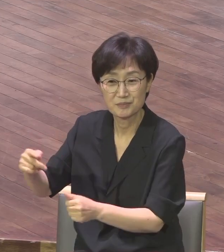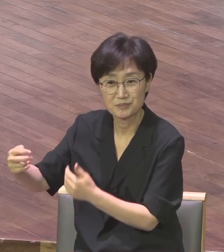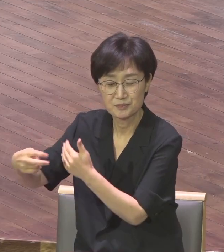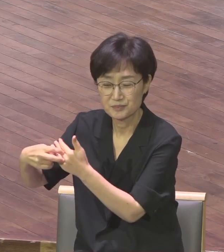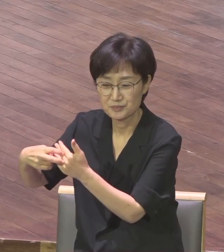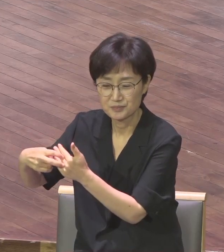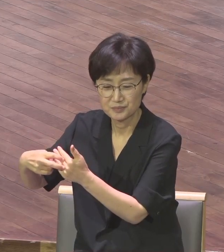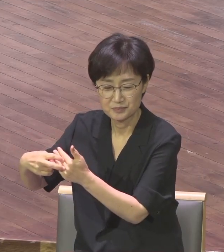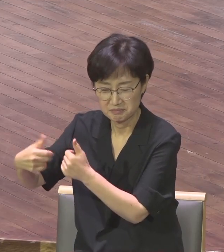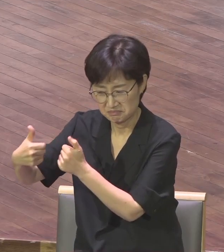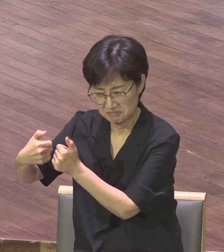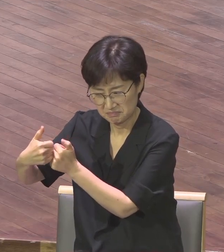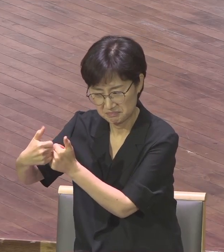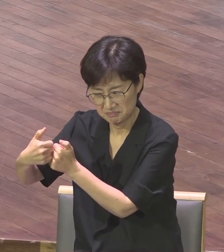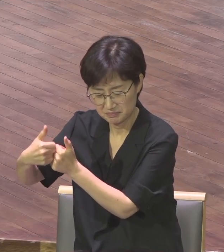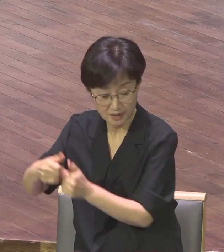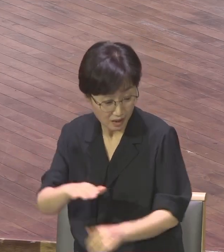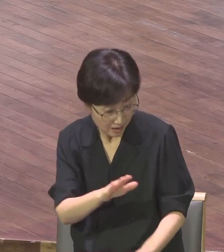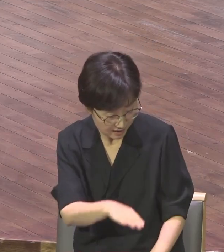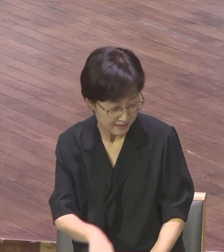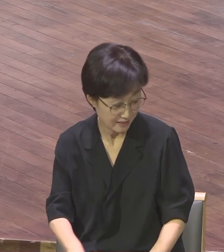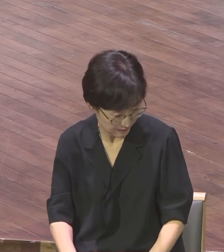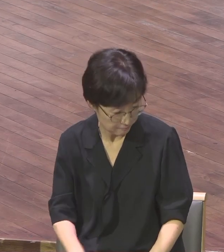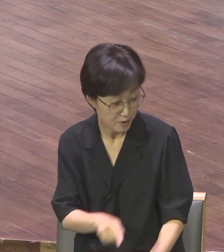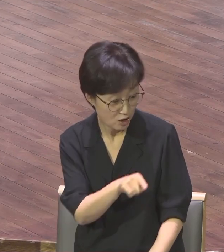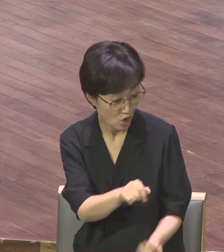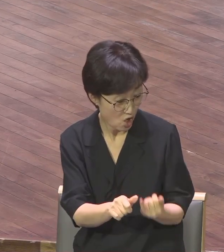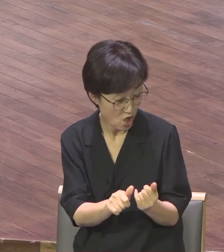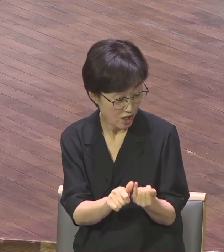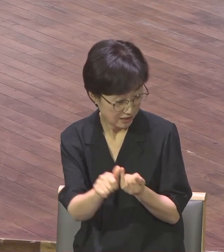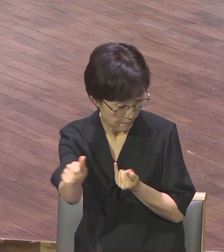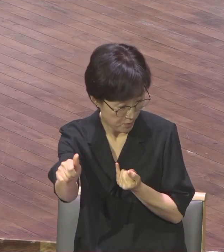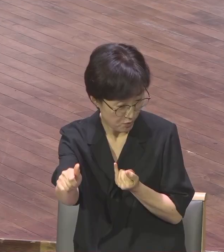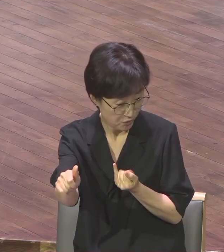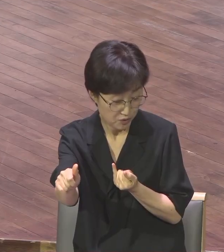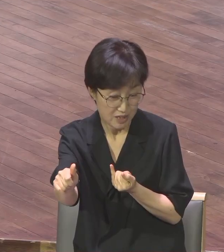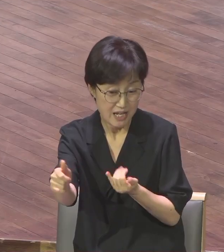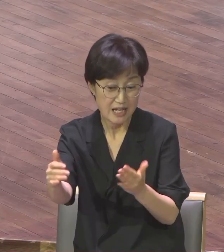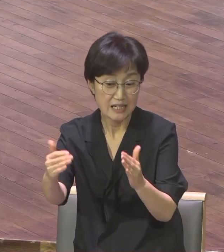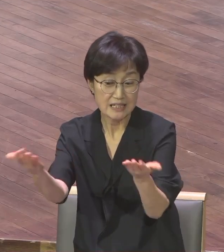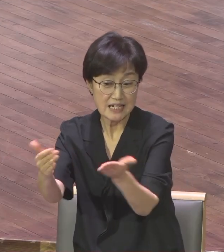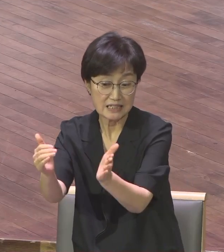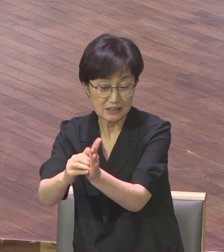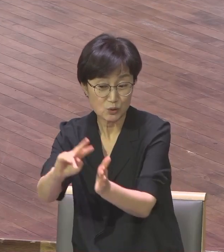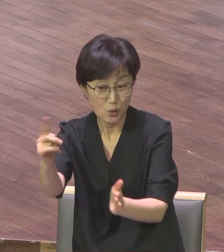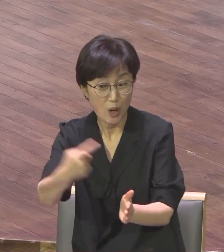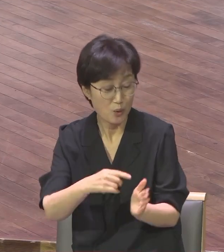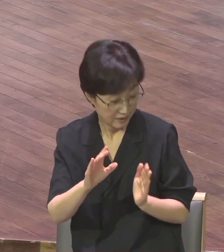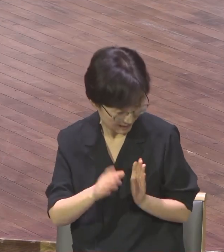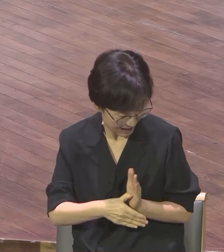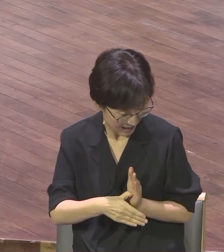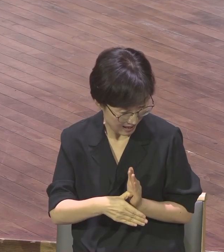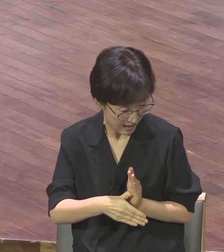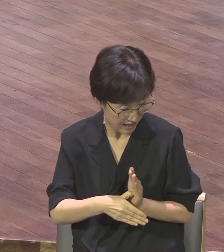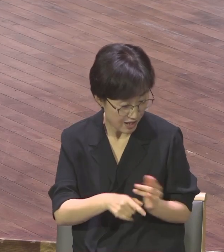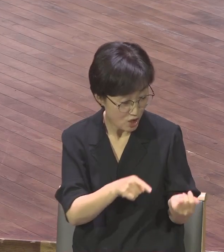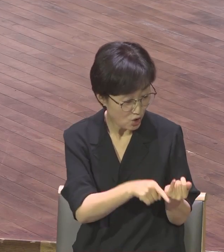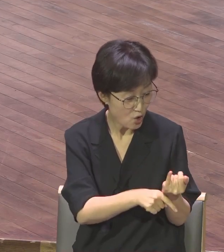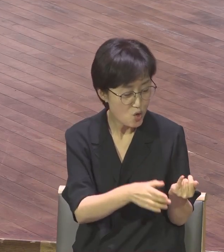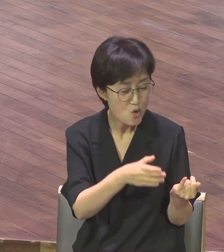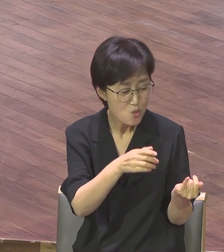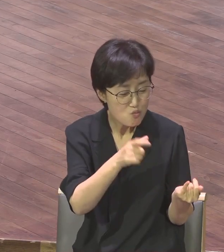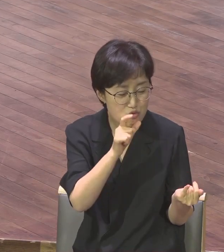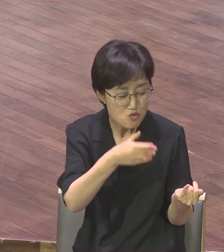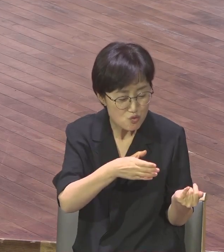그러니까 의사가 그랬어요. 그러면 당신 남편 퇴근할 때 물을 한 모금 딱